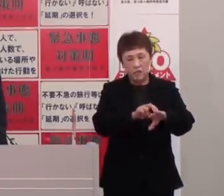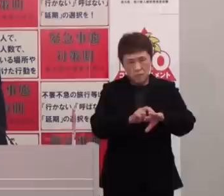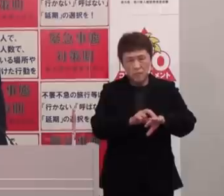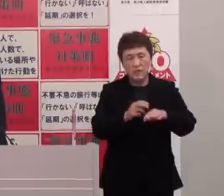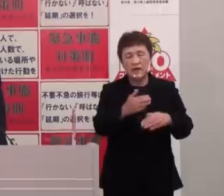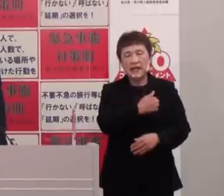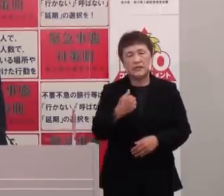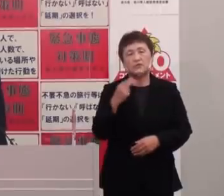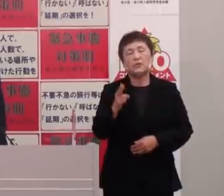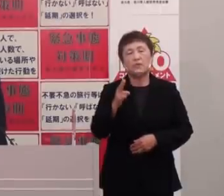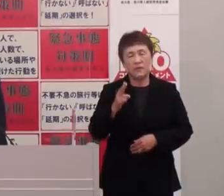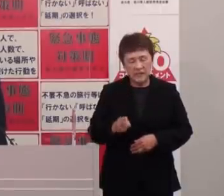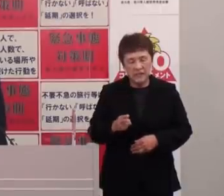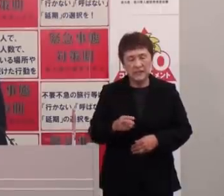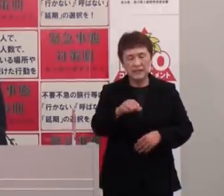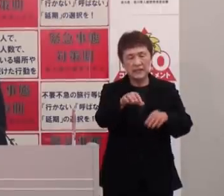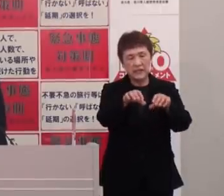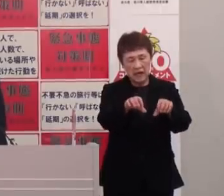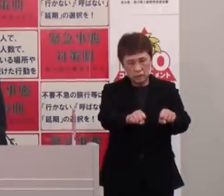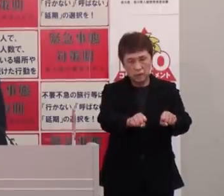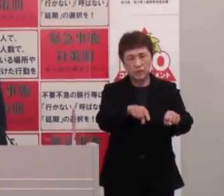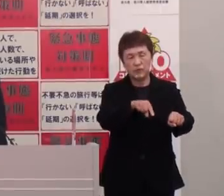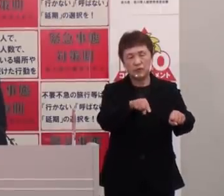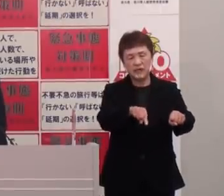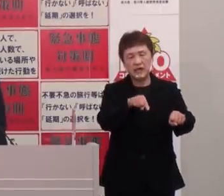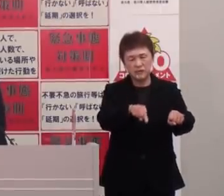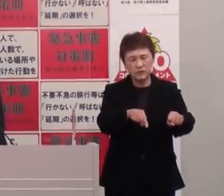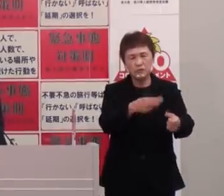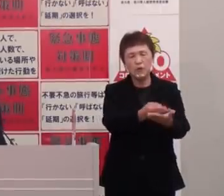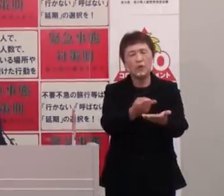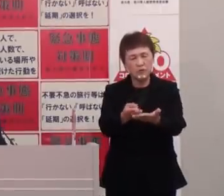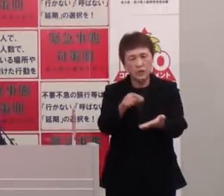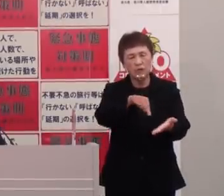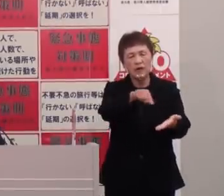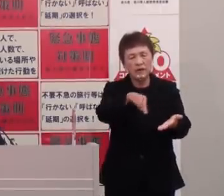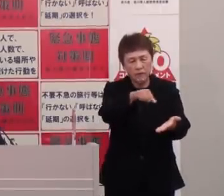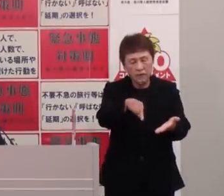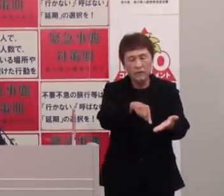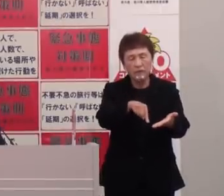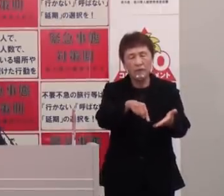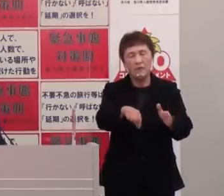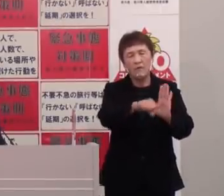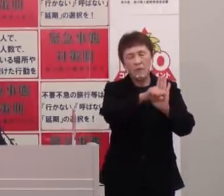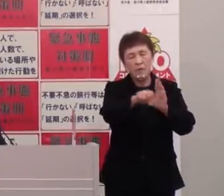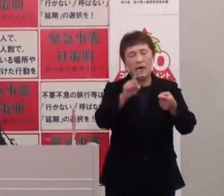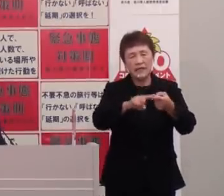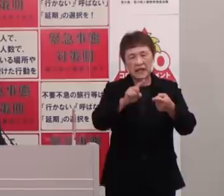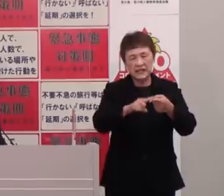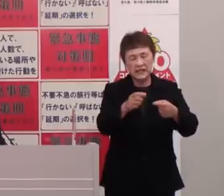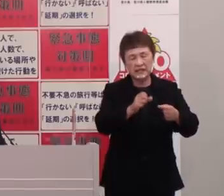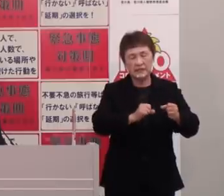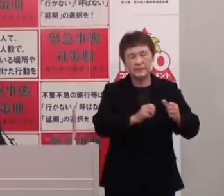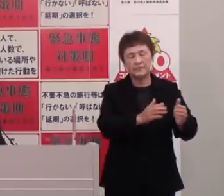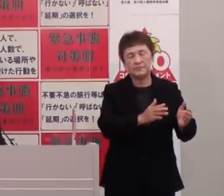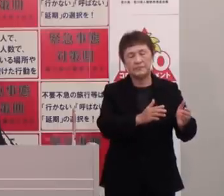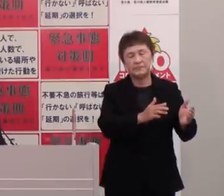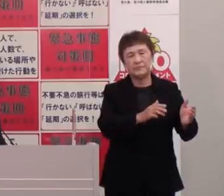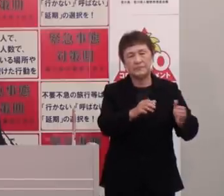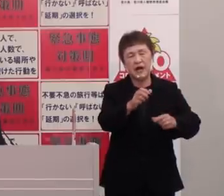には、確保されているこれらの病床を効率的に運用していくことが求められるわけでありま